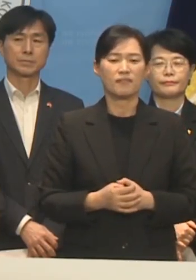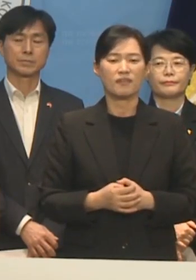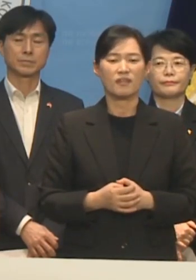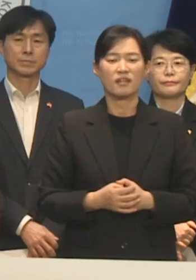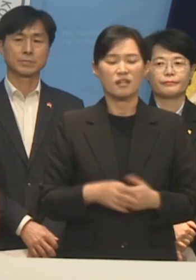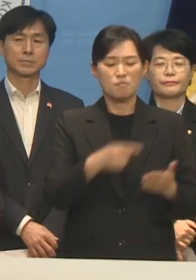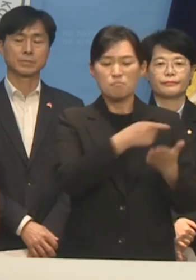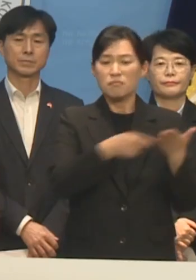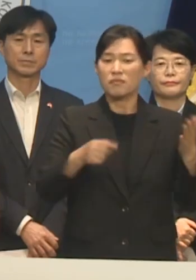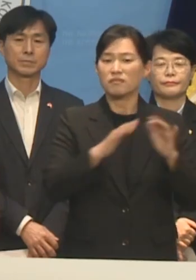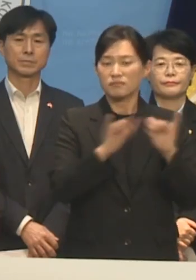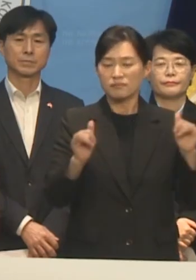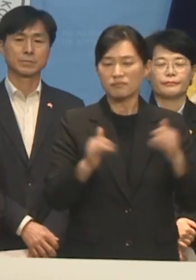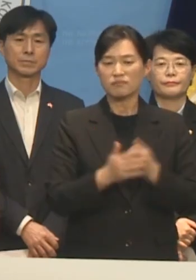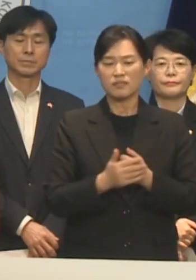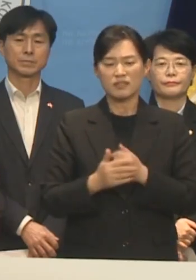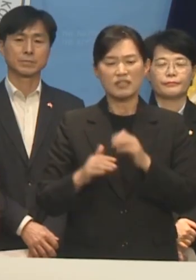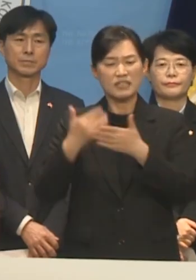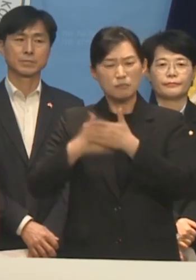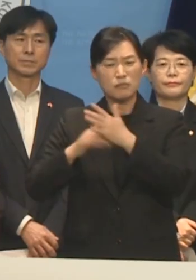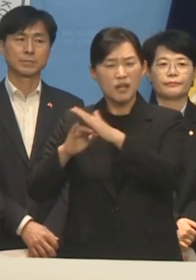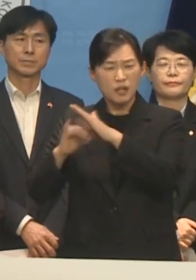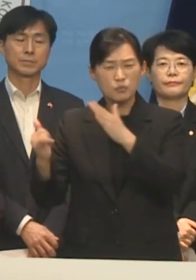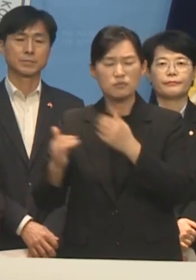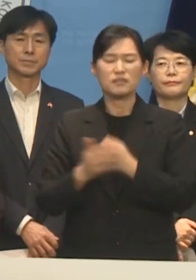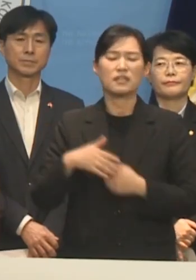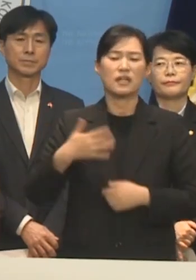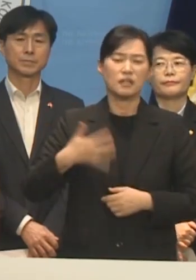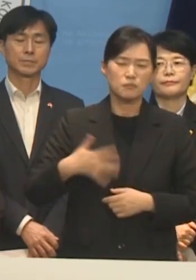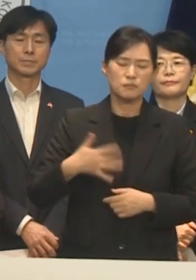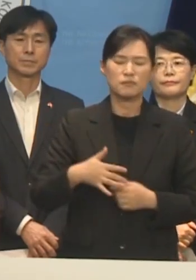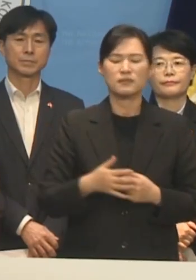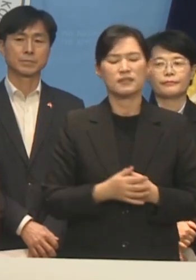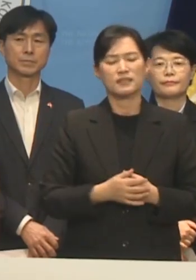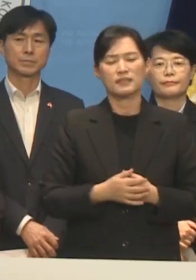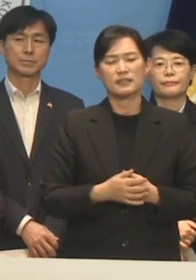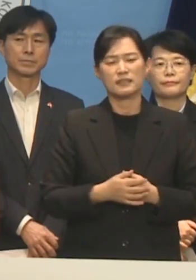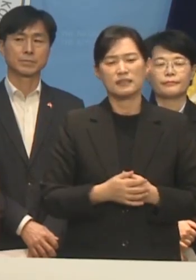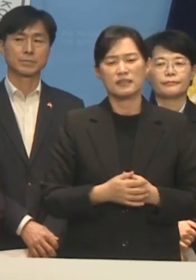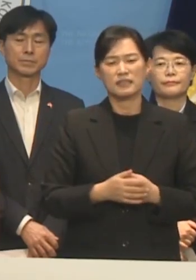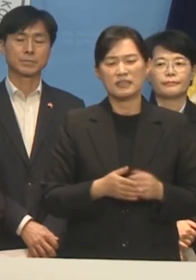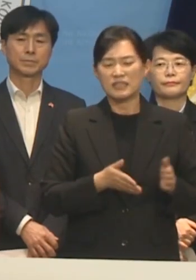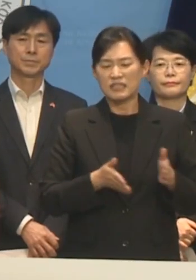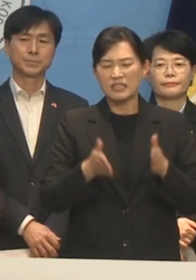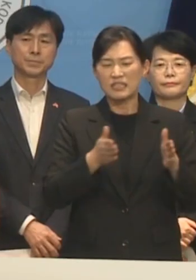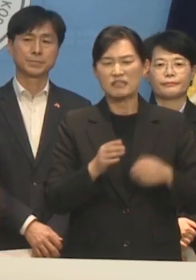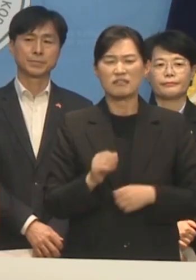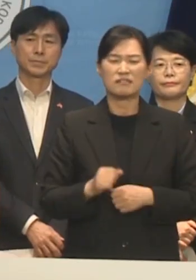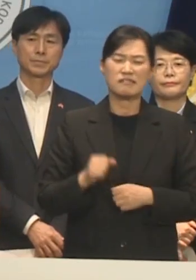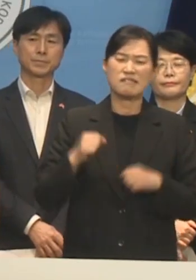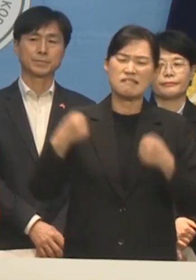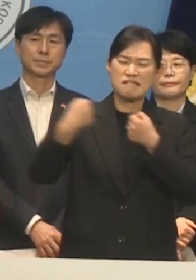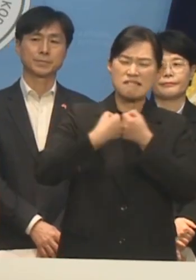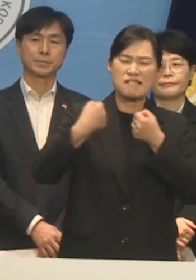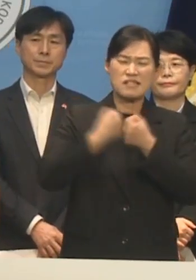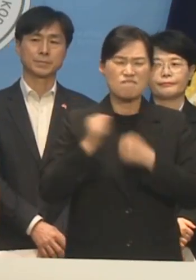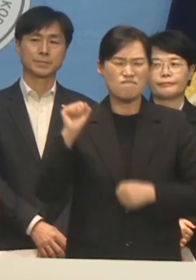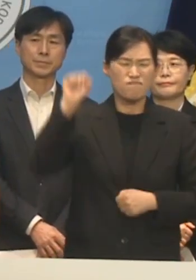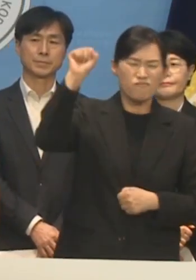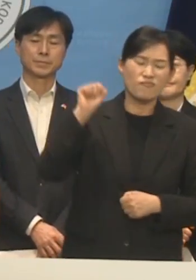그 피해자와 유가족들이 아직도 길거리에서 처절하게 싸우고 있습니다.